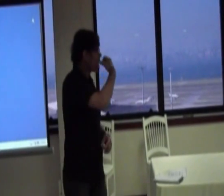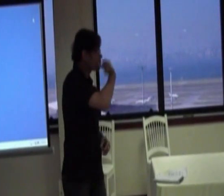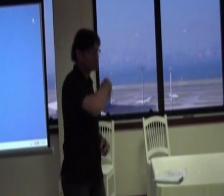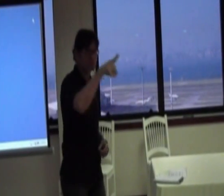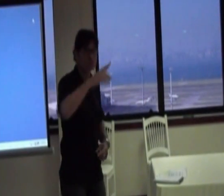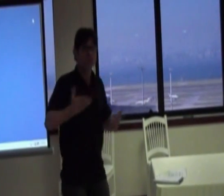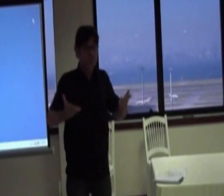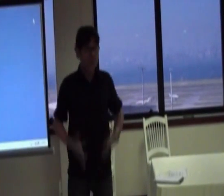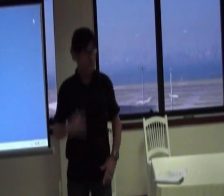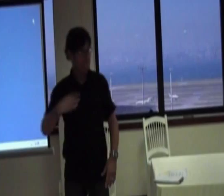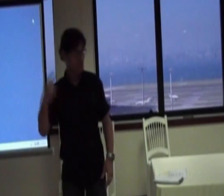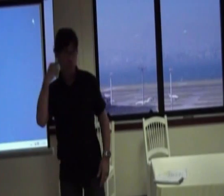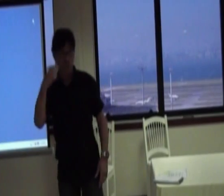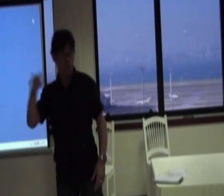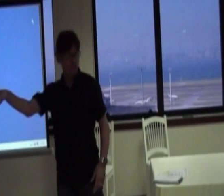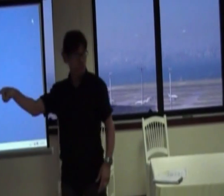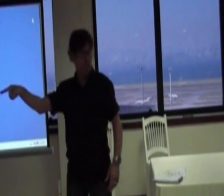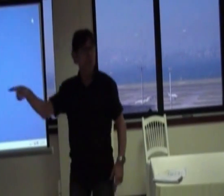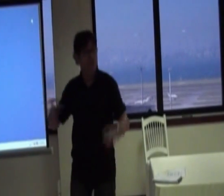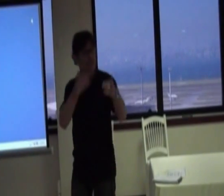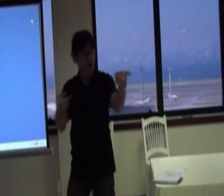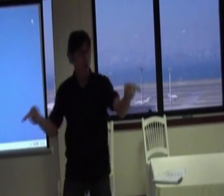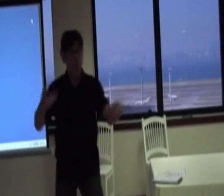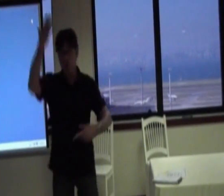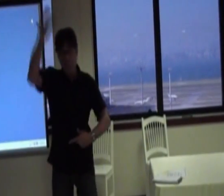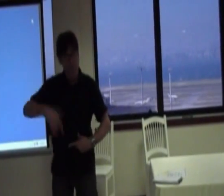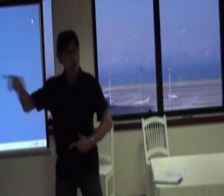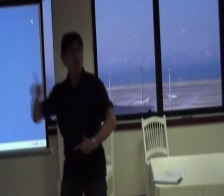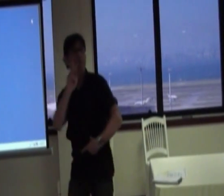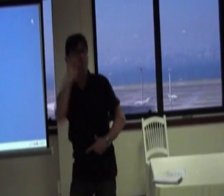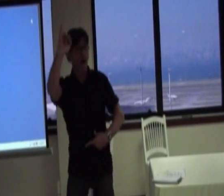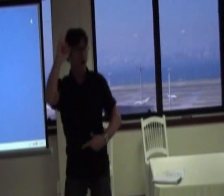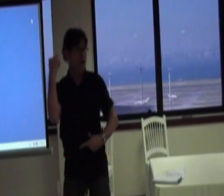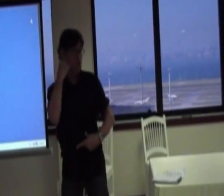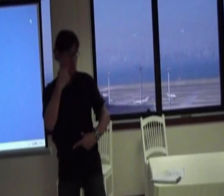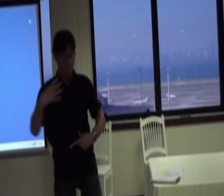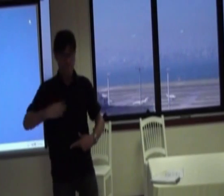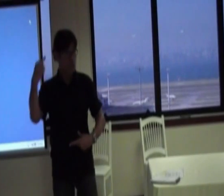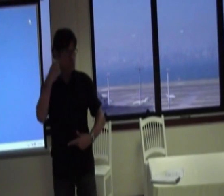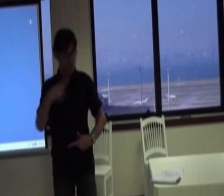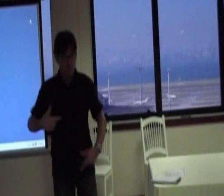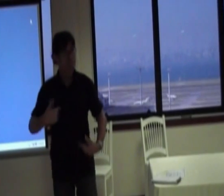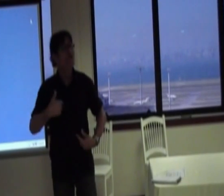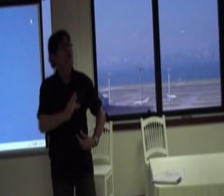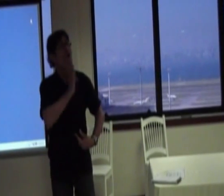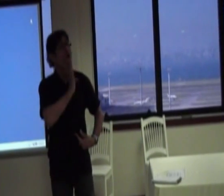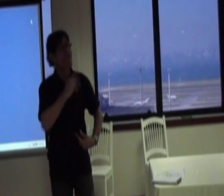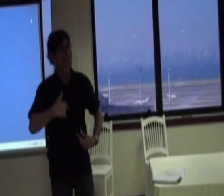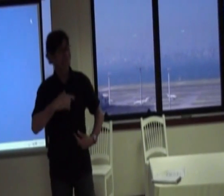essa informação. Por exemplo, nós temos a família do Sérgio Mármore, que tem um filho surdo agora, como ele já colocou. É uma prova ele quando o pai é surdo, e ele